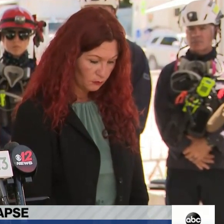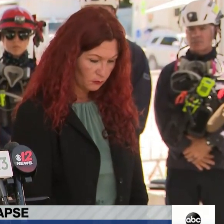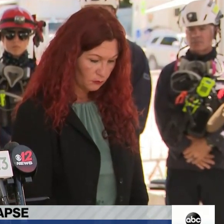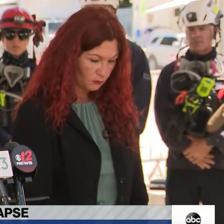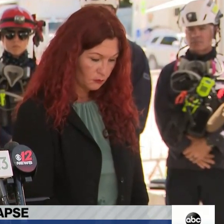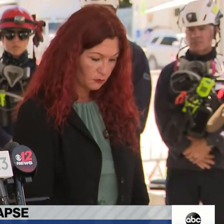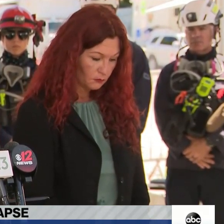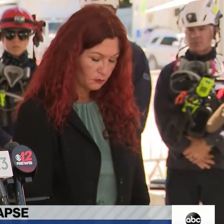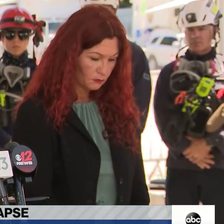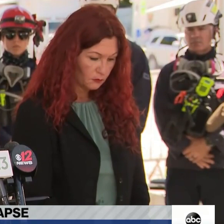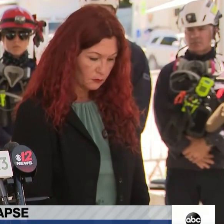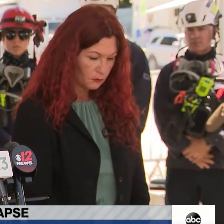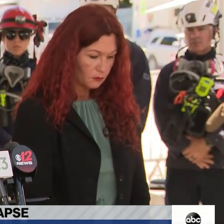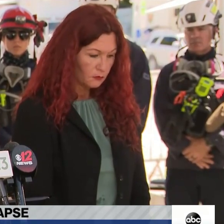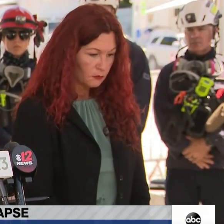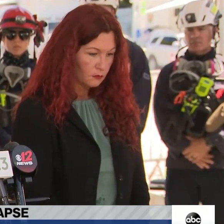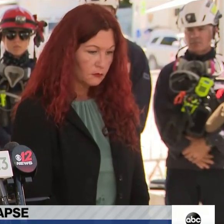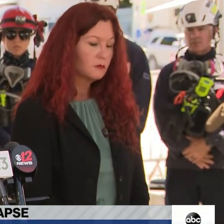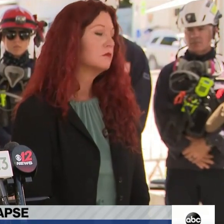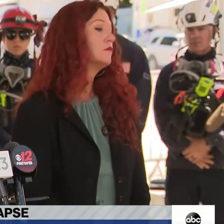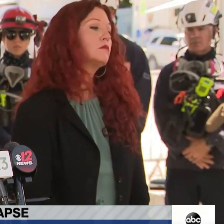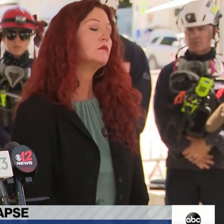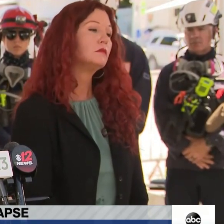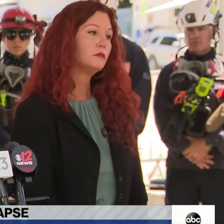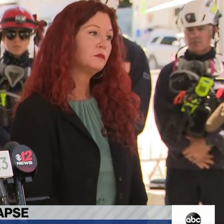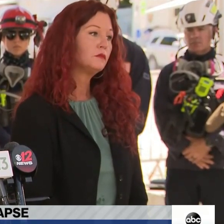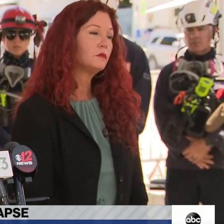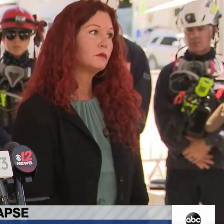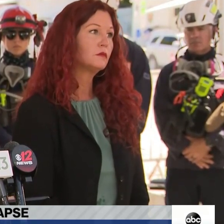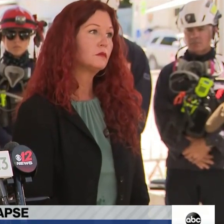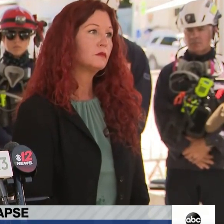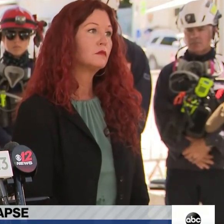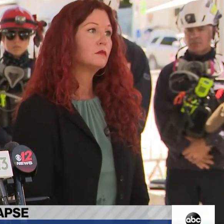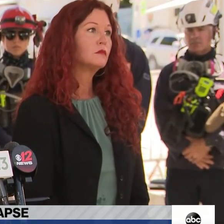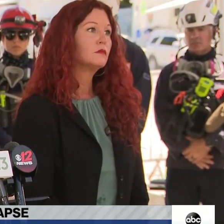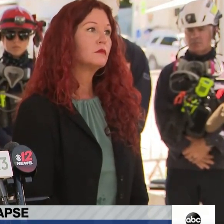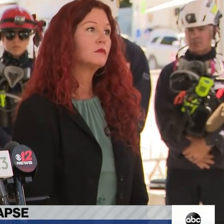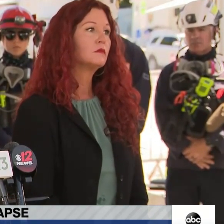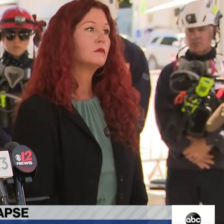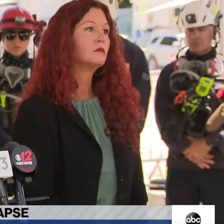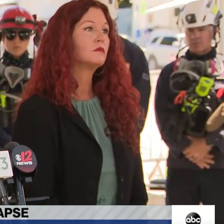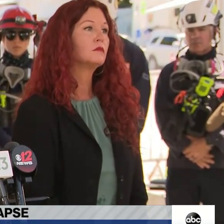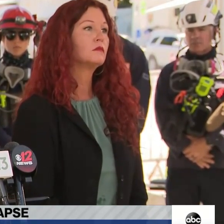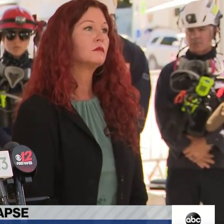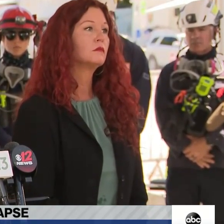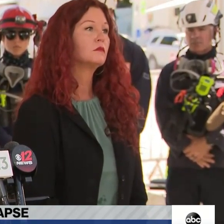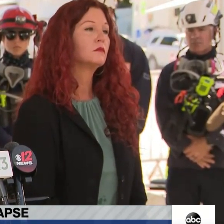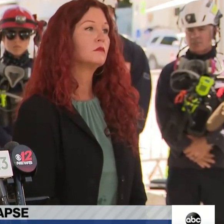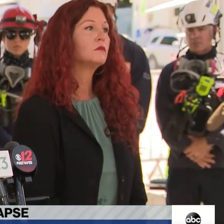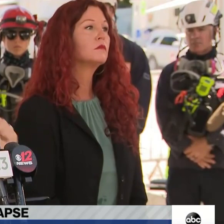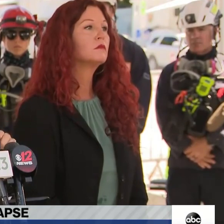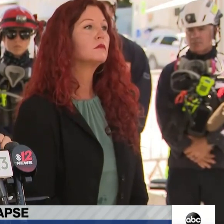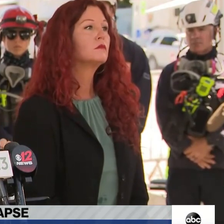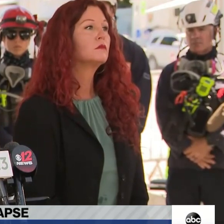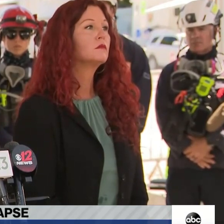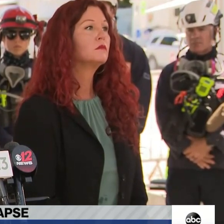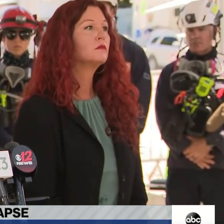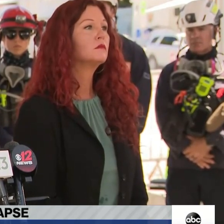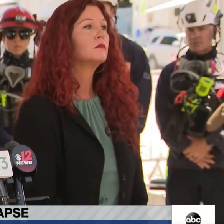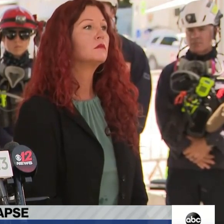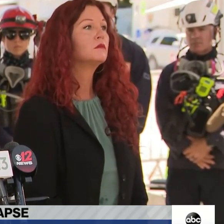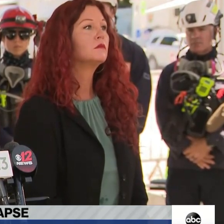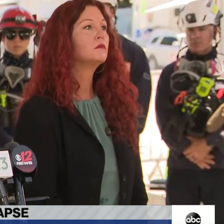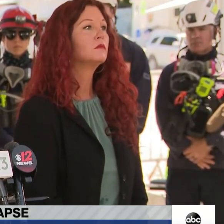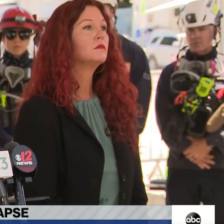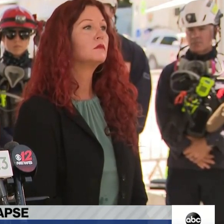camino final para hacerlo. Y ahora mismo recibimos las noticias que el gobernador, el estado,